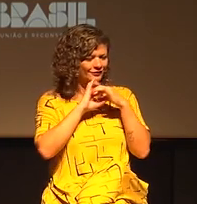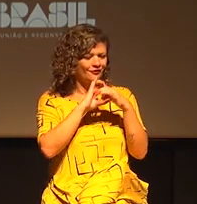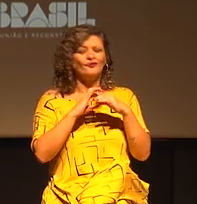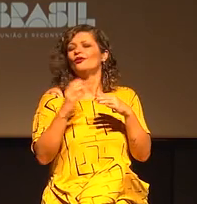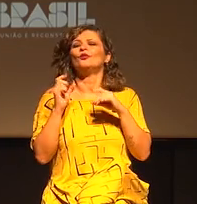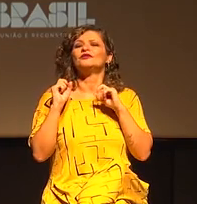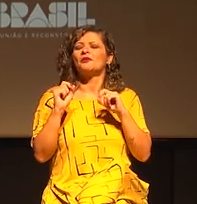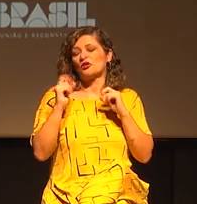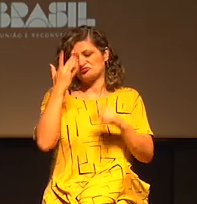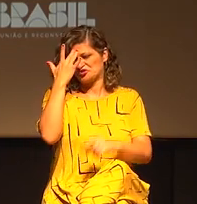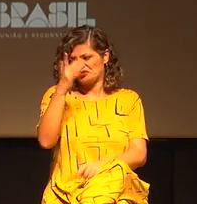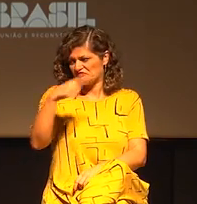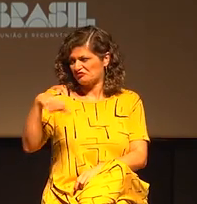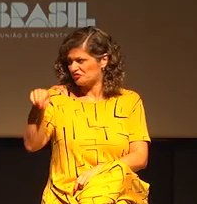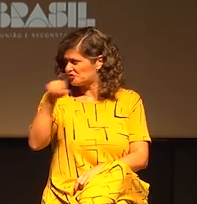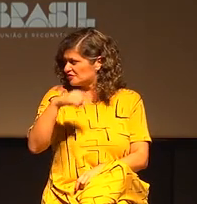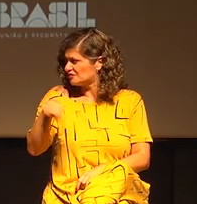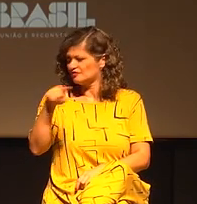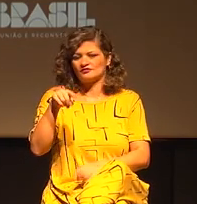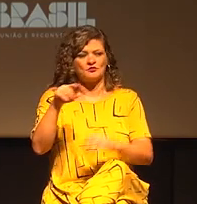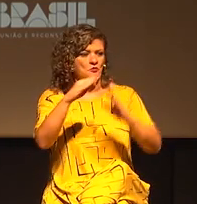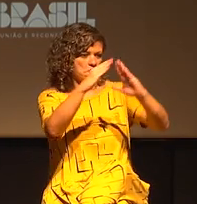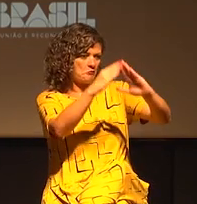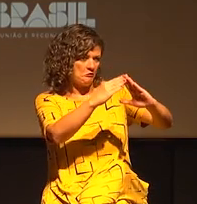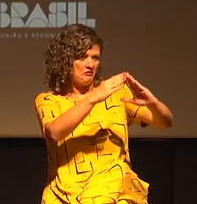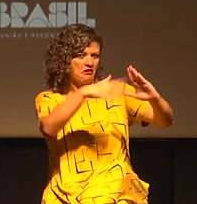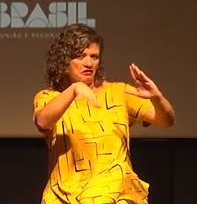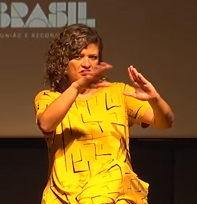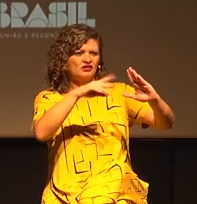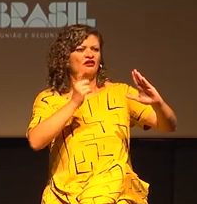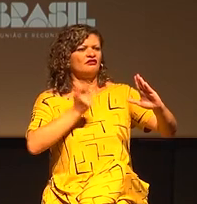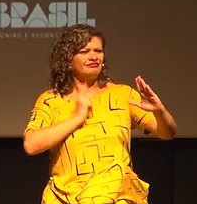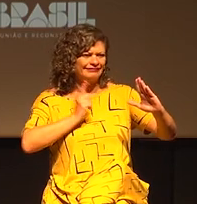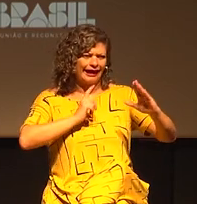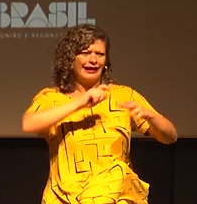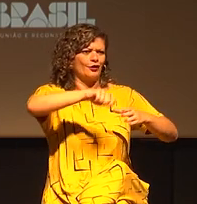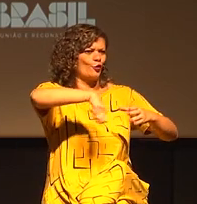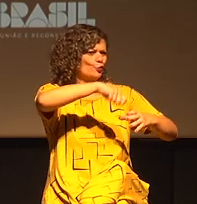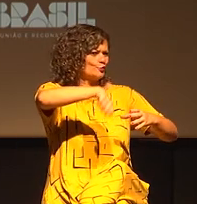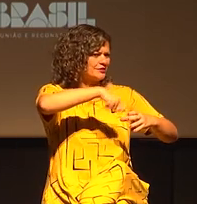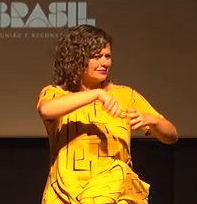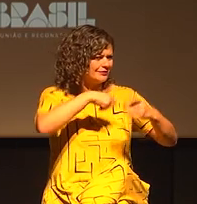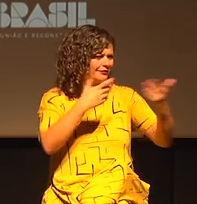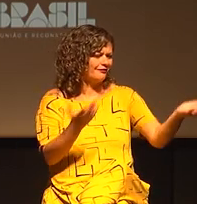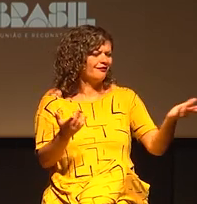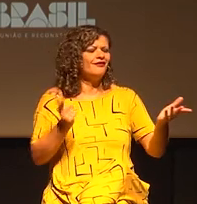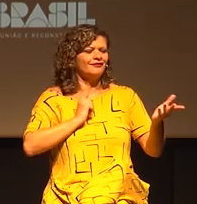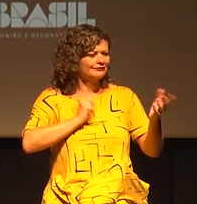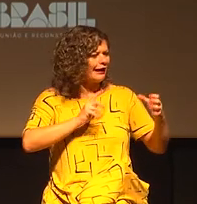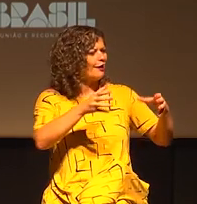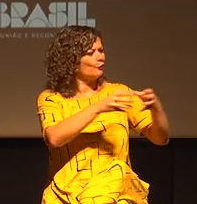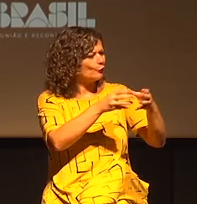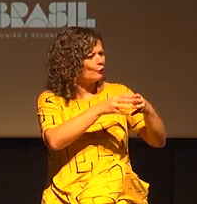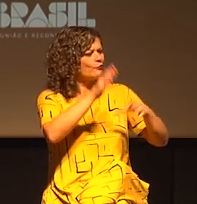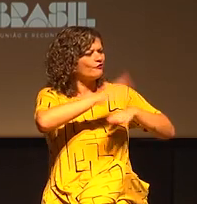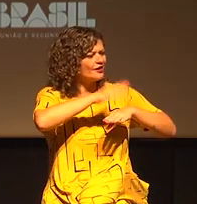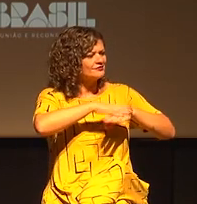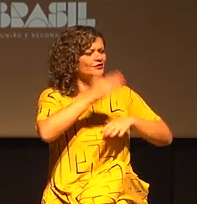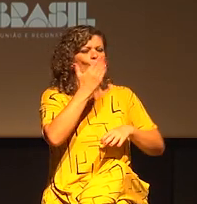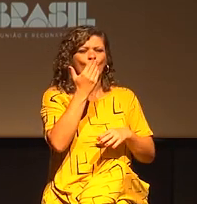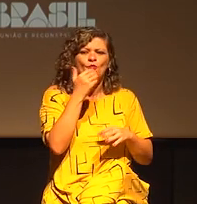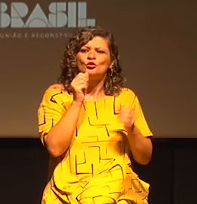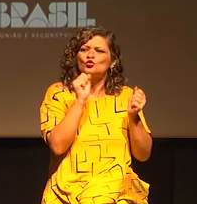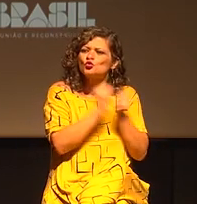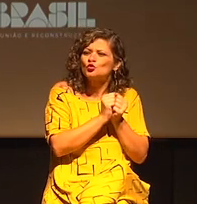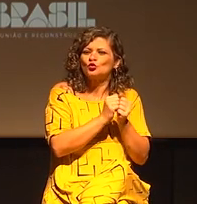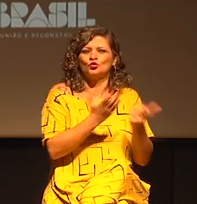territórios eu não sei se vocês aqui nos que vocês moram mas todo o território deve ter uma cozinha e deve ter um grupo fazendo comida junto e